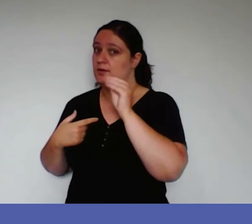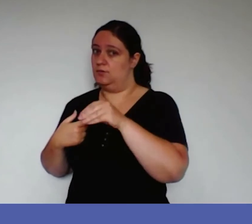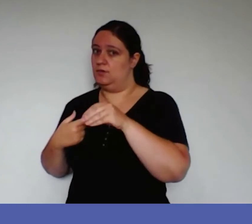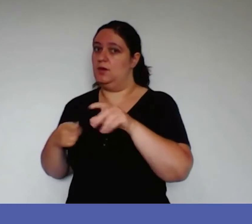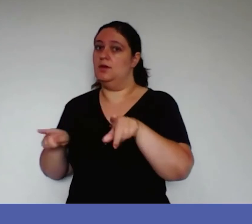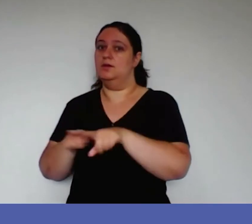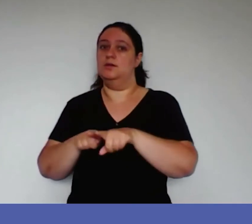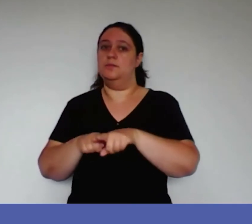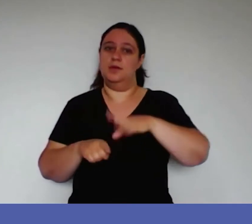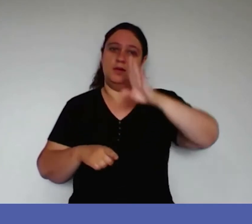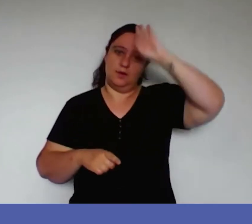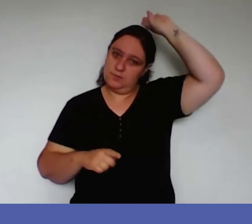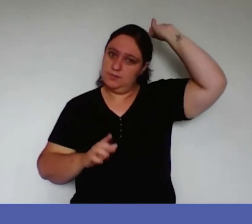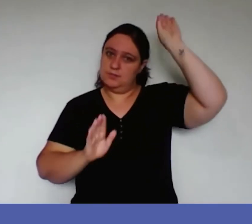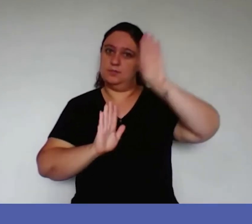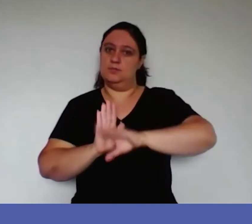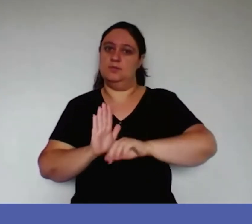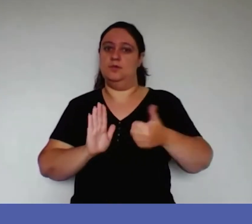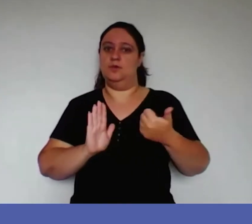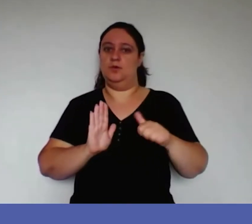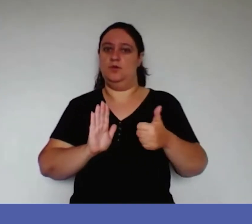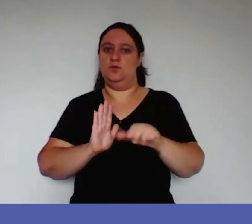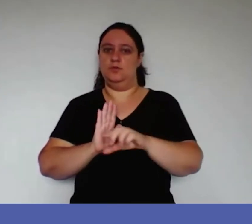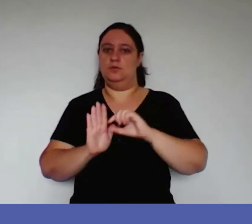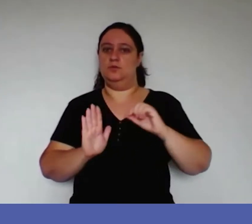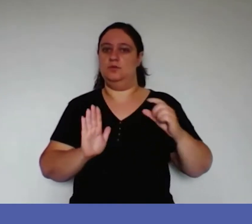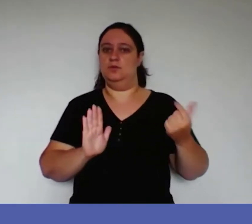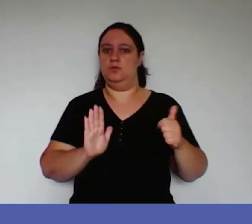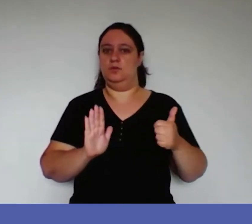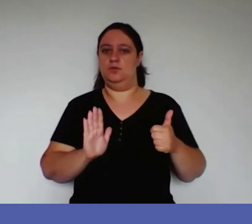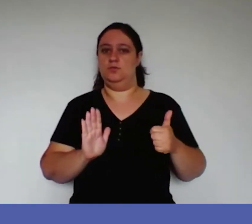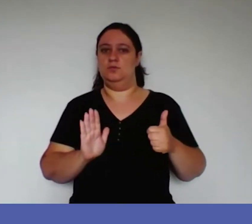11, Paulo também escreve,